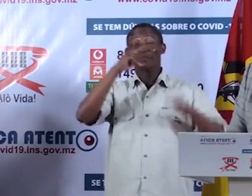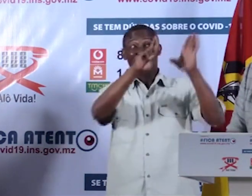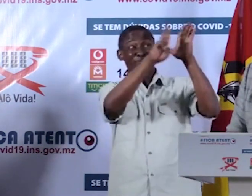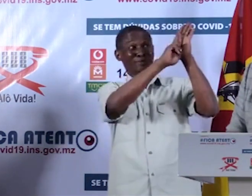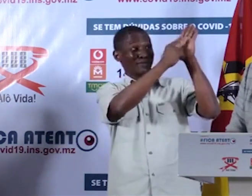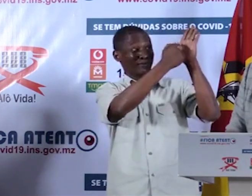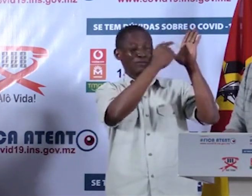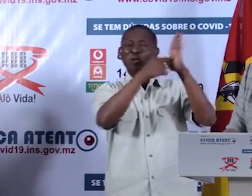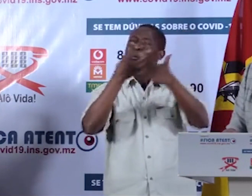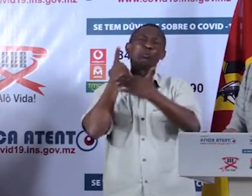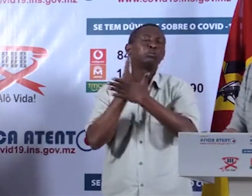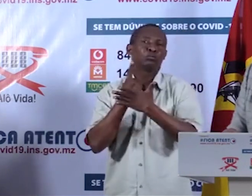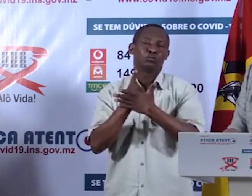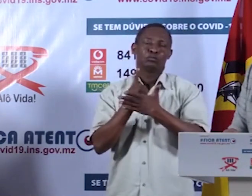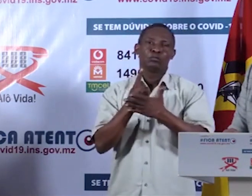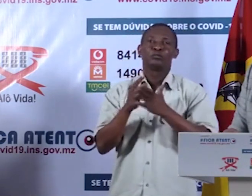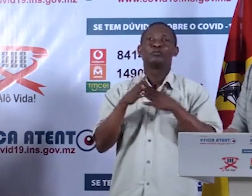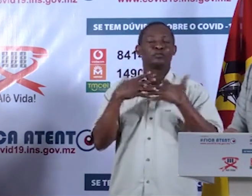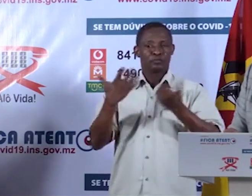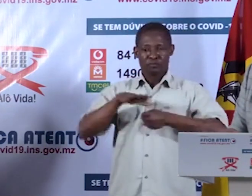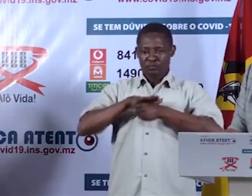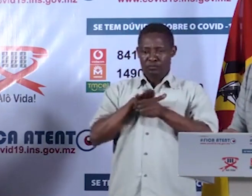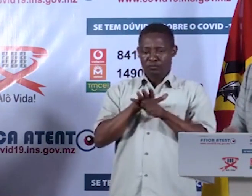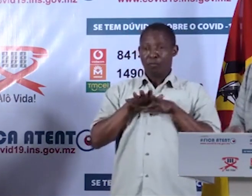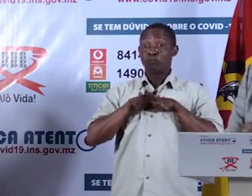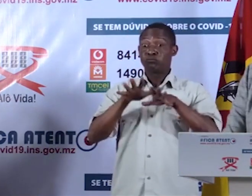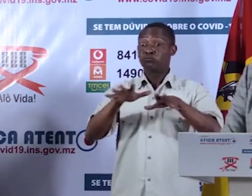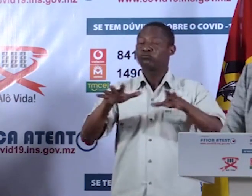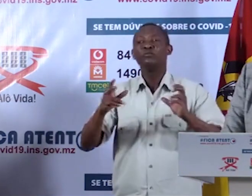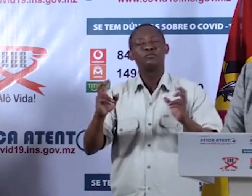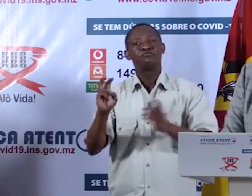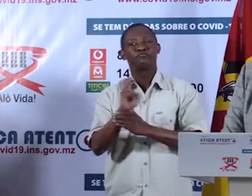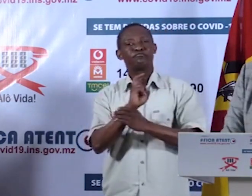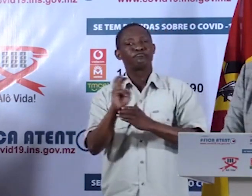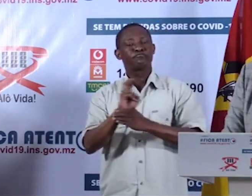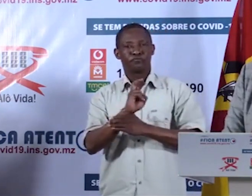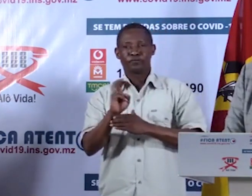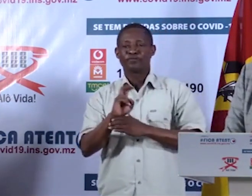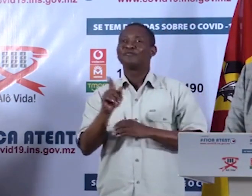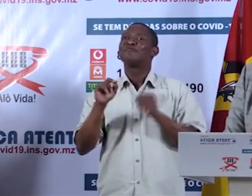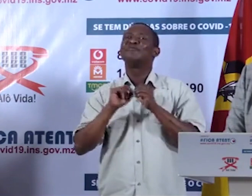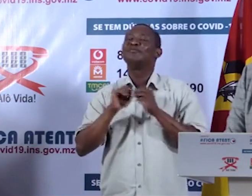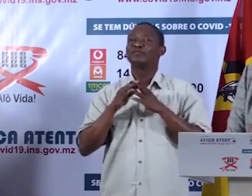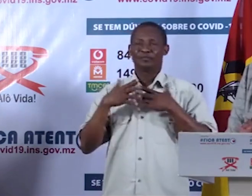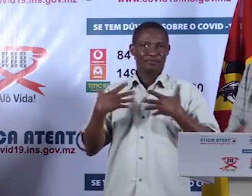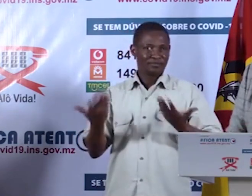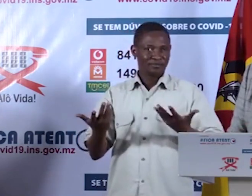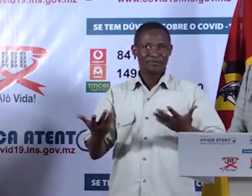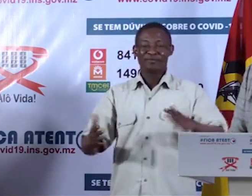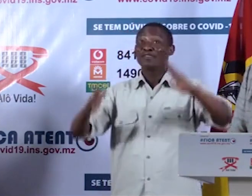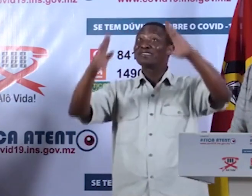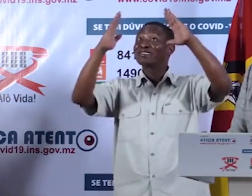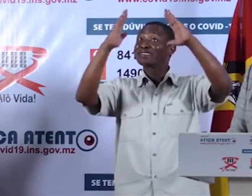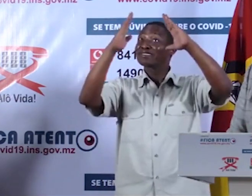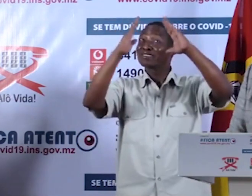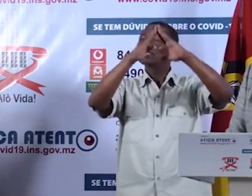para a contenção da propagação da infecção do Covid-19, que é a quarentena domiciliar e do